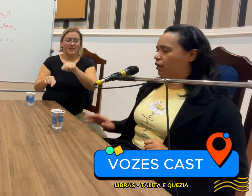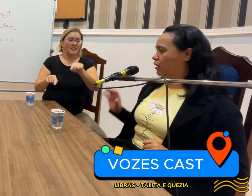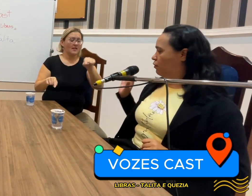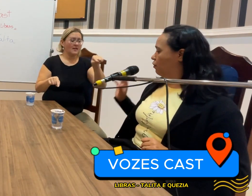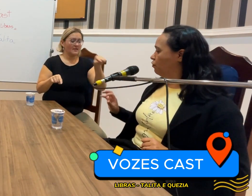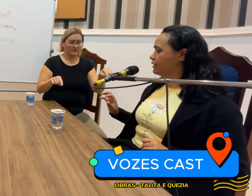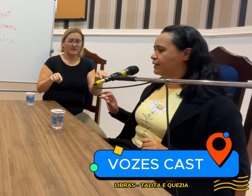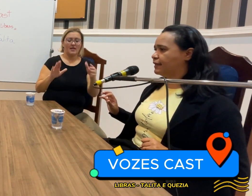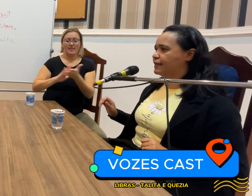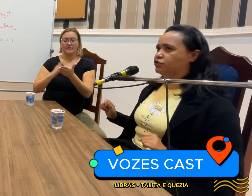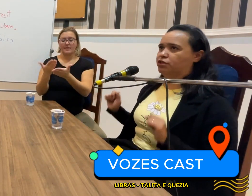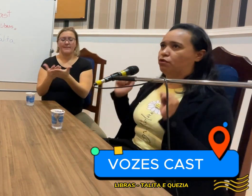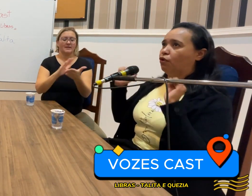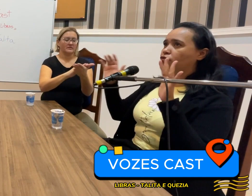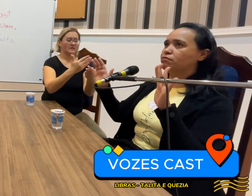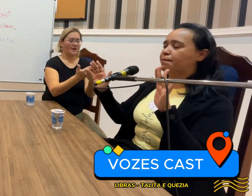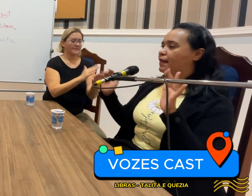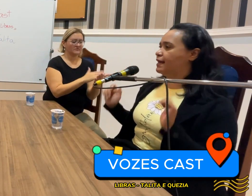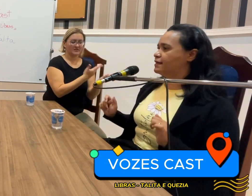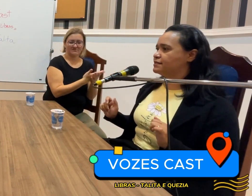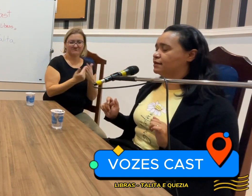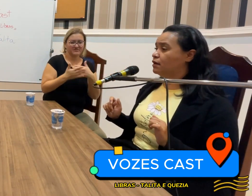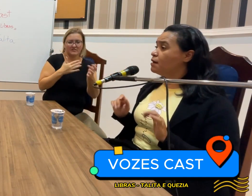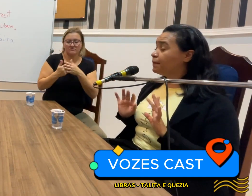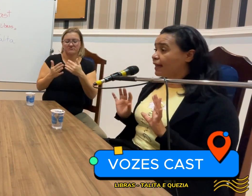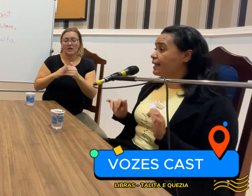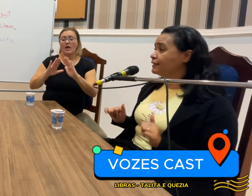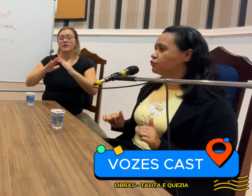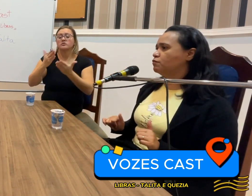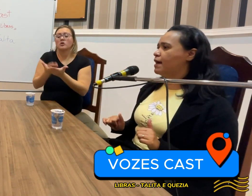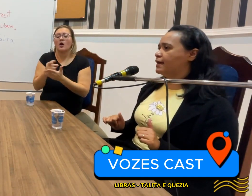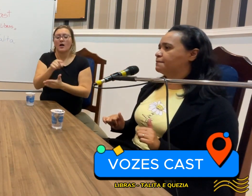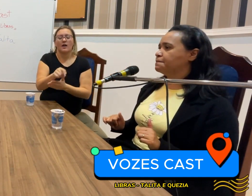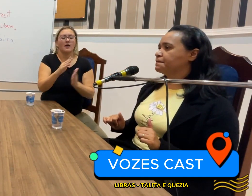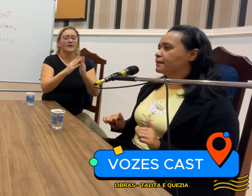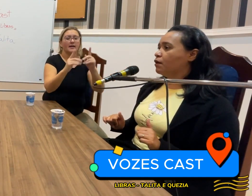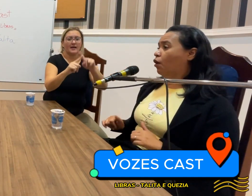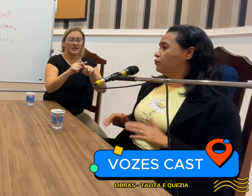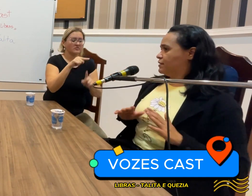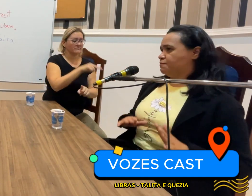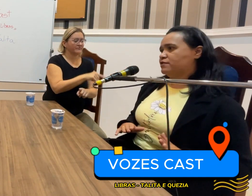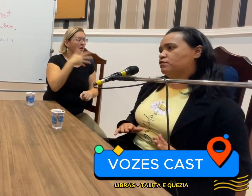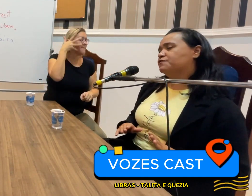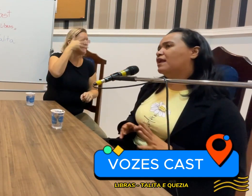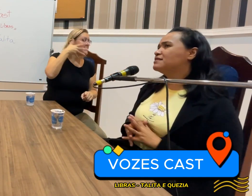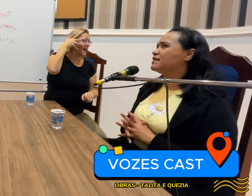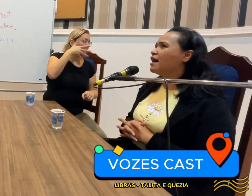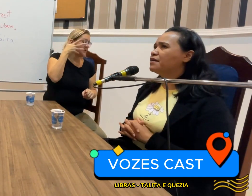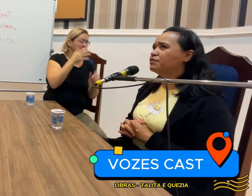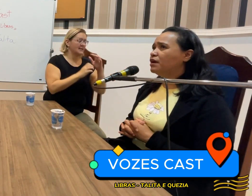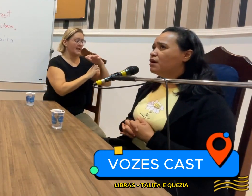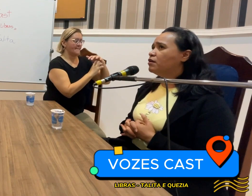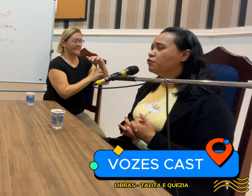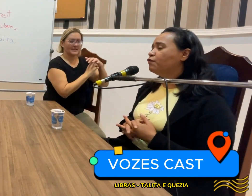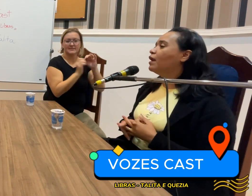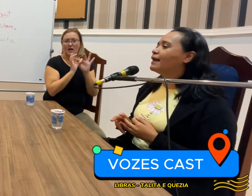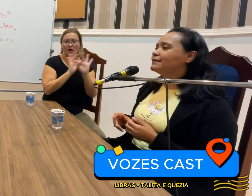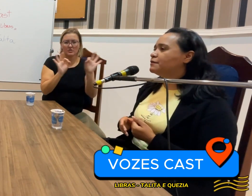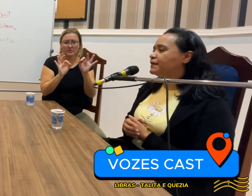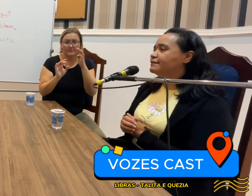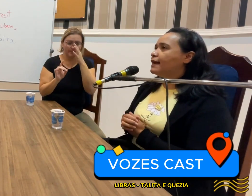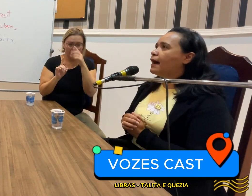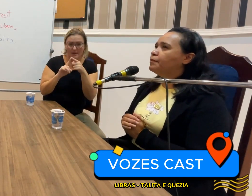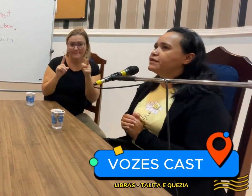ou na escola, ou na igreja, ou numa palestra, para ele tudo bem. Sim. Outras pessoas falam assim, eu não vou